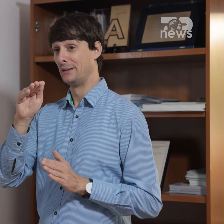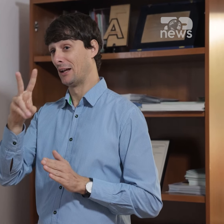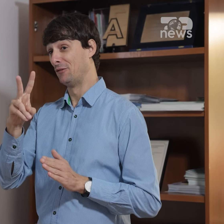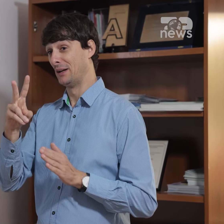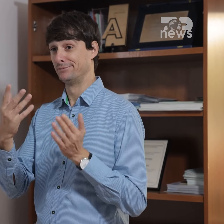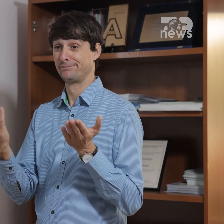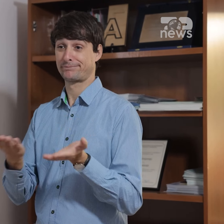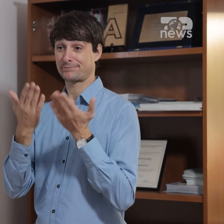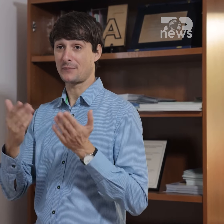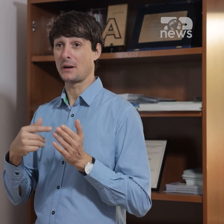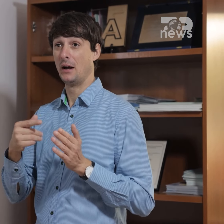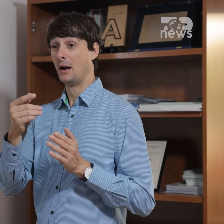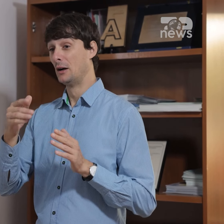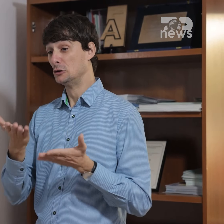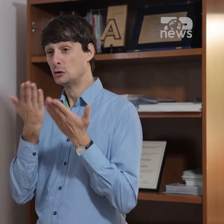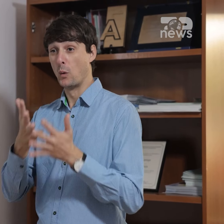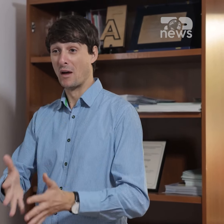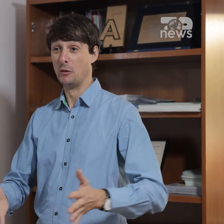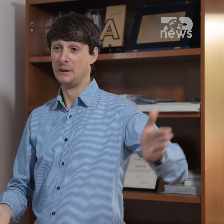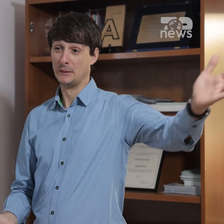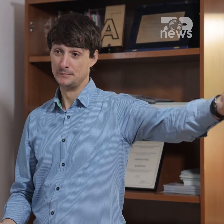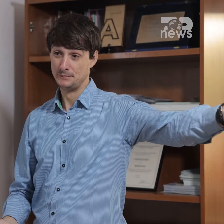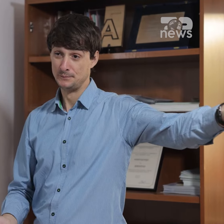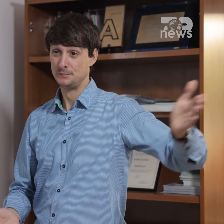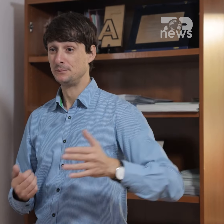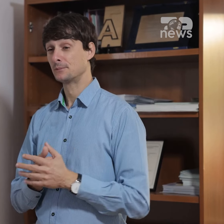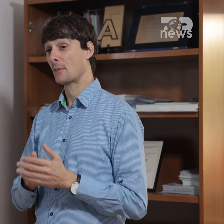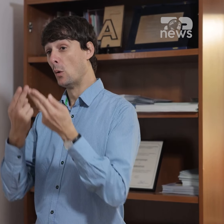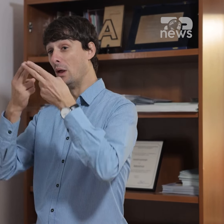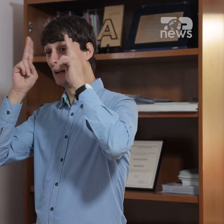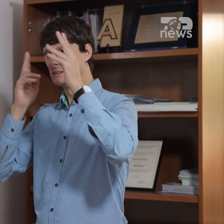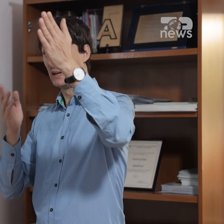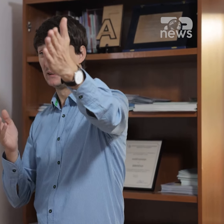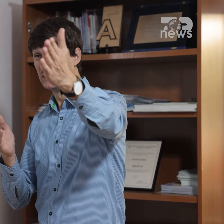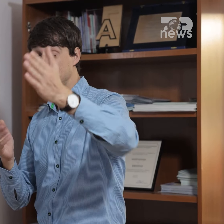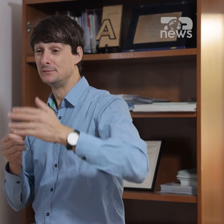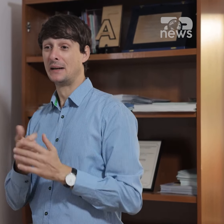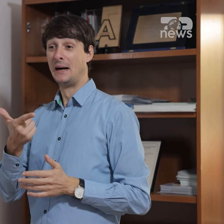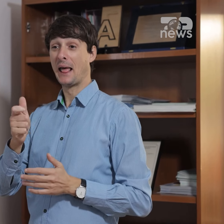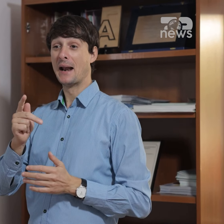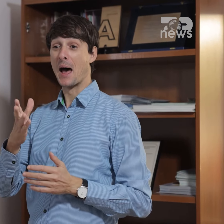gjithë televizionet, sepse është një e drejtë e të gjithë njerëzve që nuk dëgjojnë për të marrë informacion.